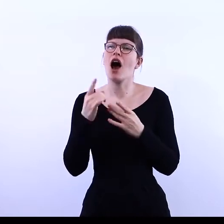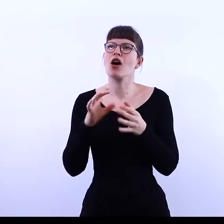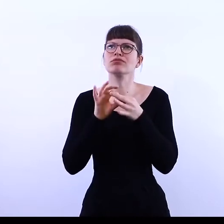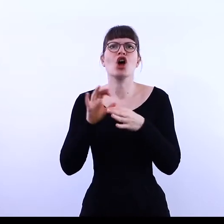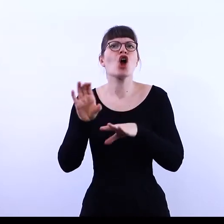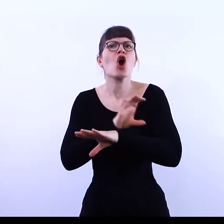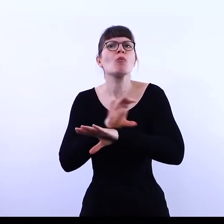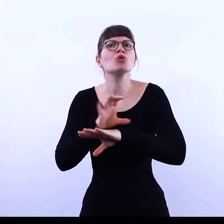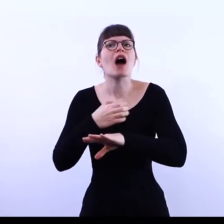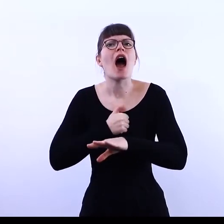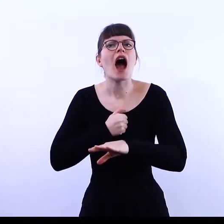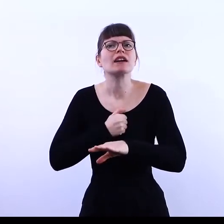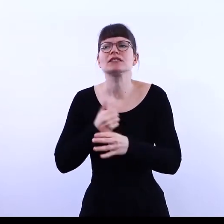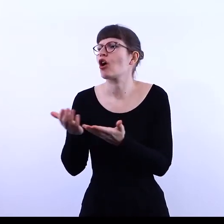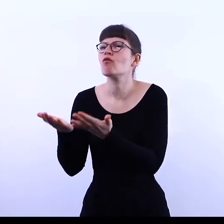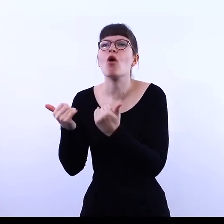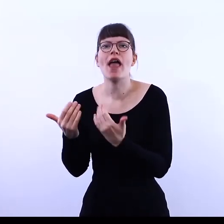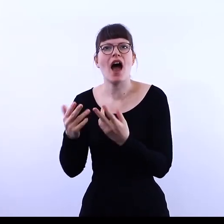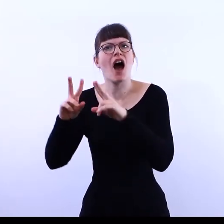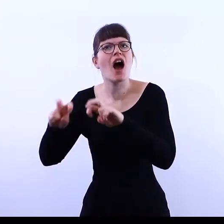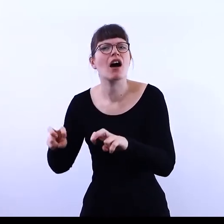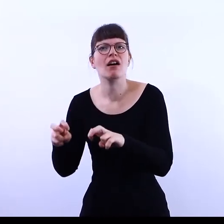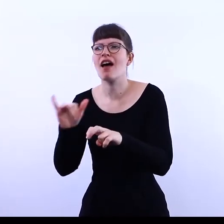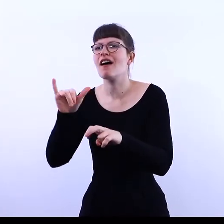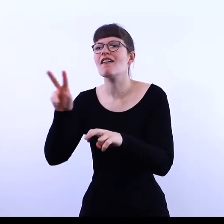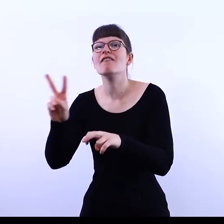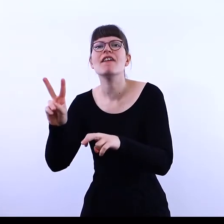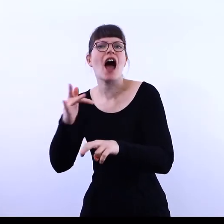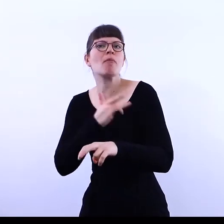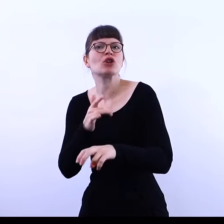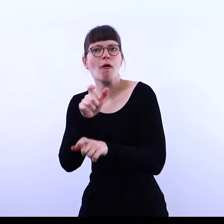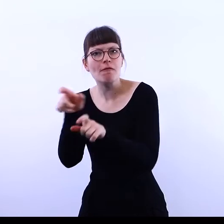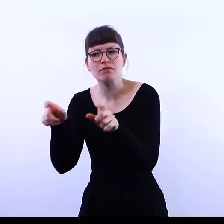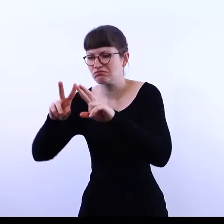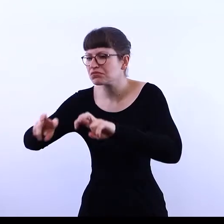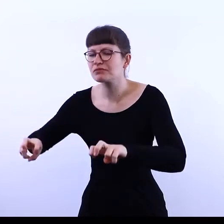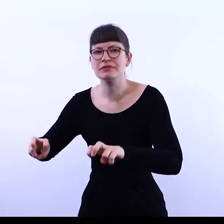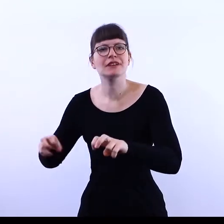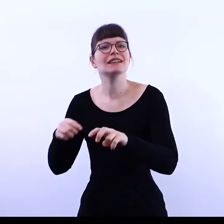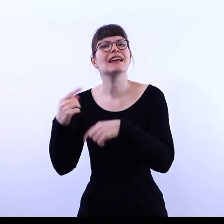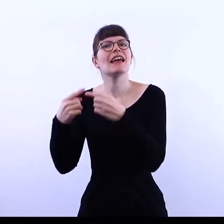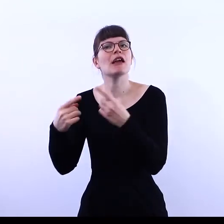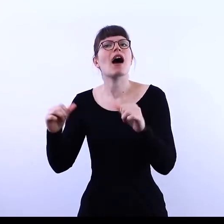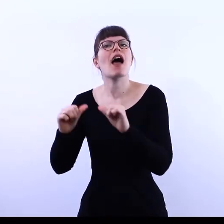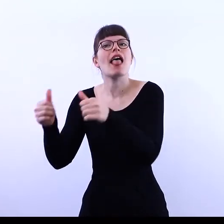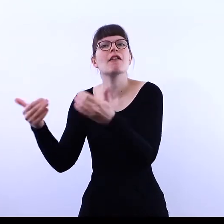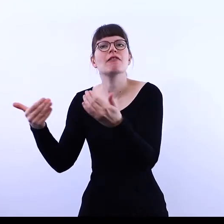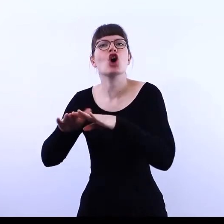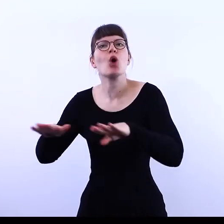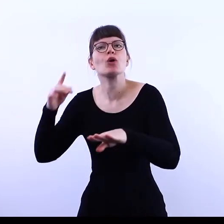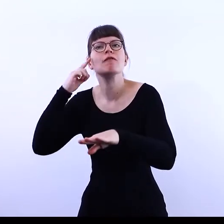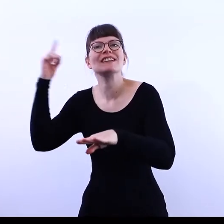das her, wen betrifft das besonders, dass sozusagen immer dieses, das Wissen, ein Grundwissen zu haben über neue